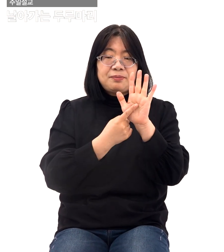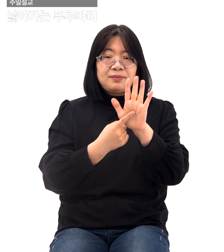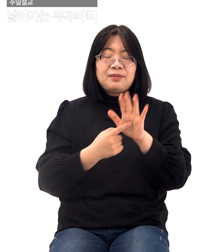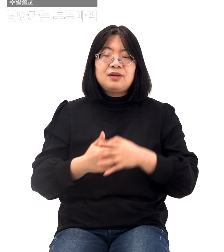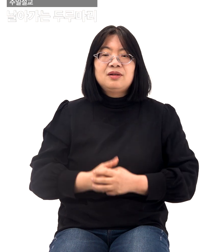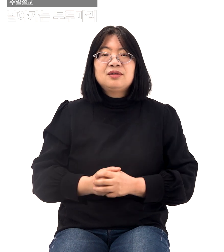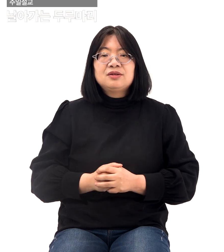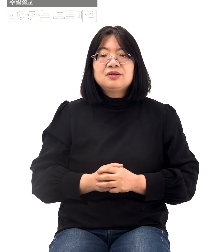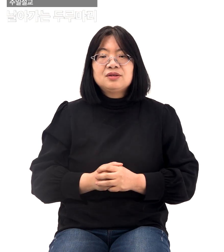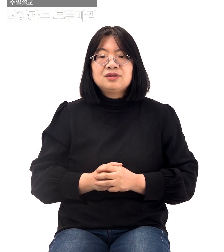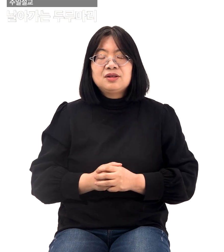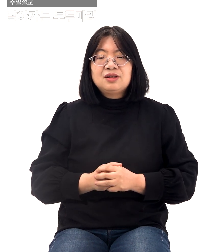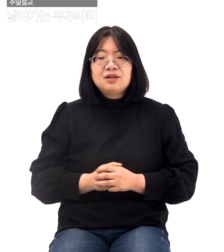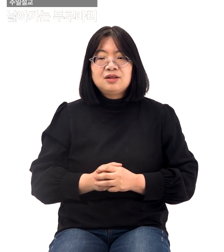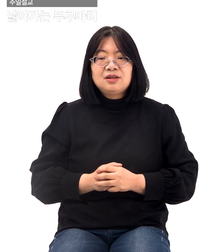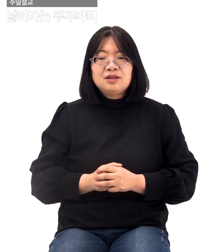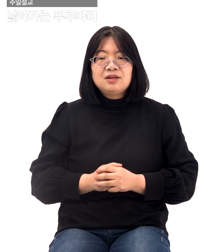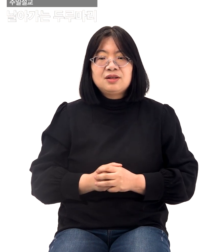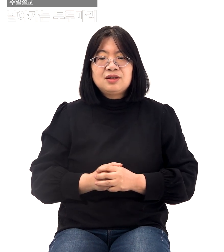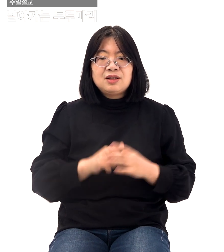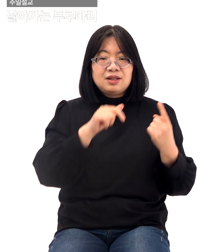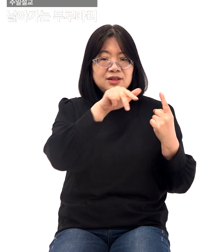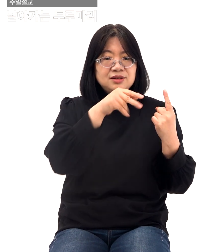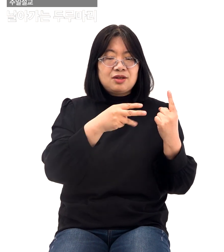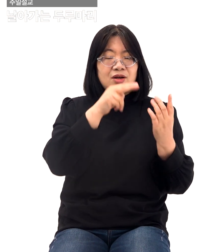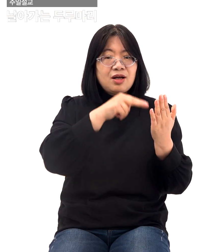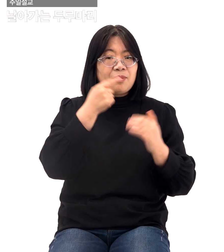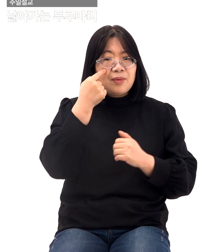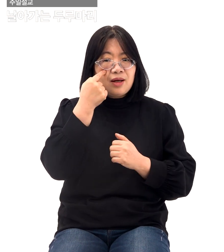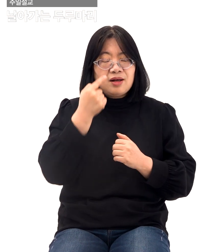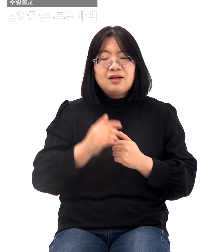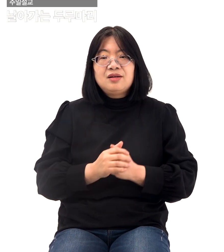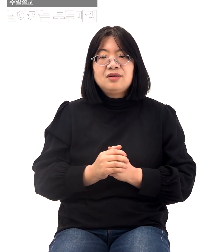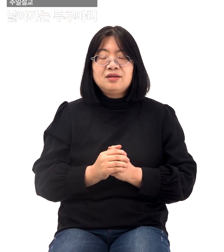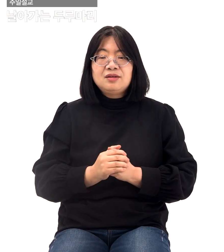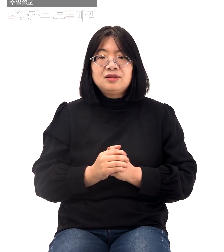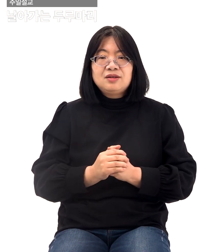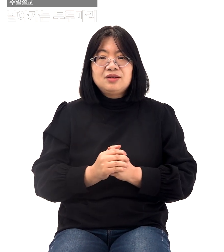다루도록 하겠습니다. 우선 1절을 보세요. 1절.